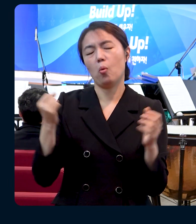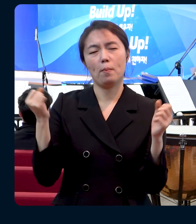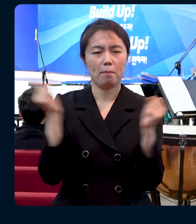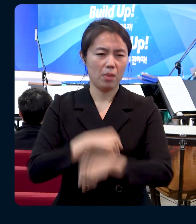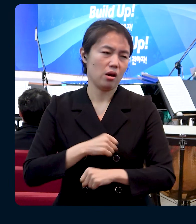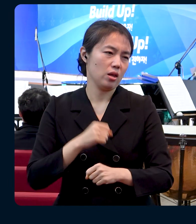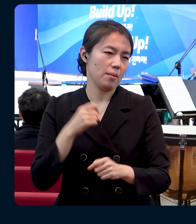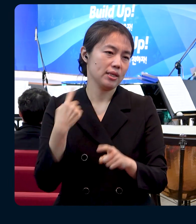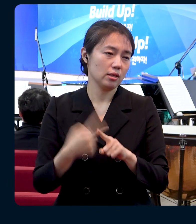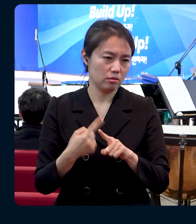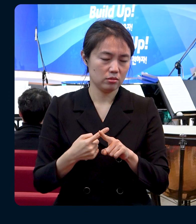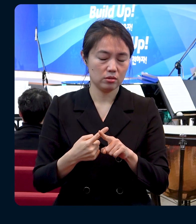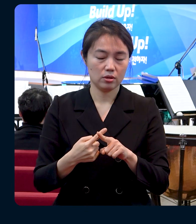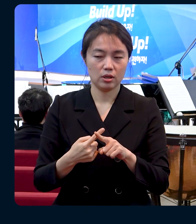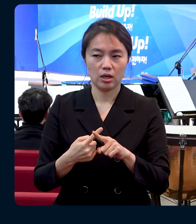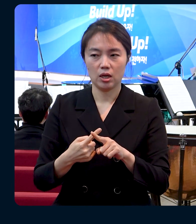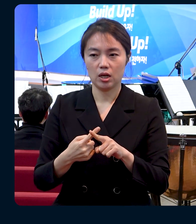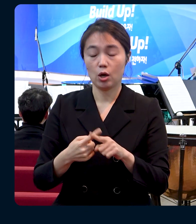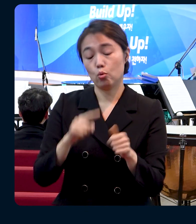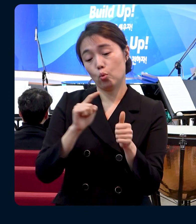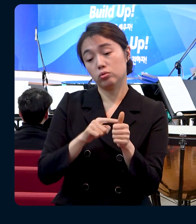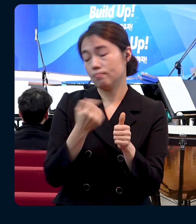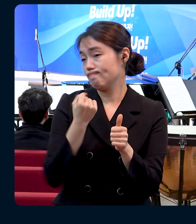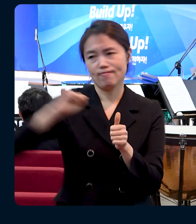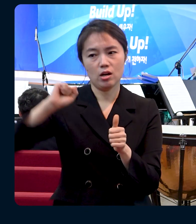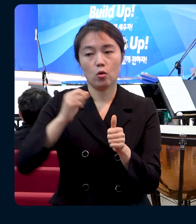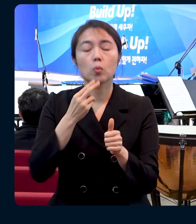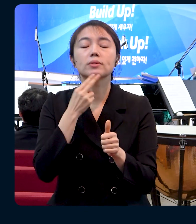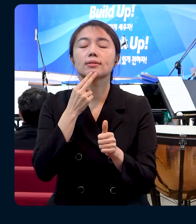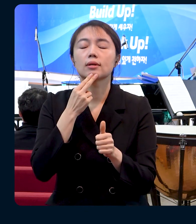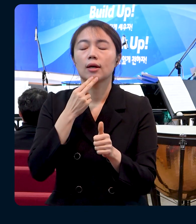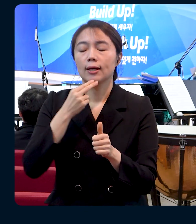그러지 않고 그걸 그대로 받아들였어요.